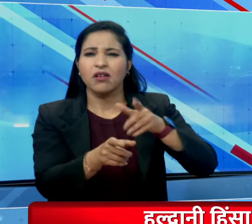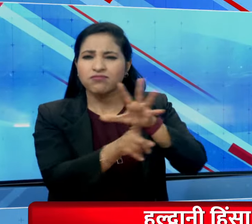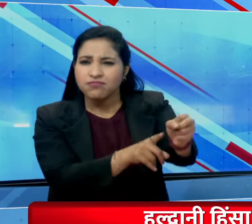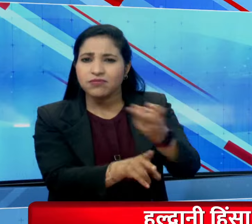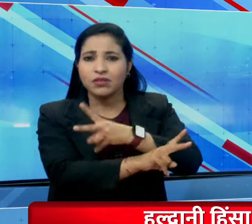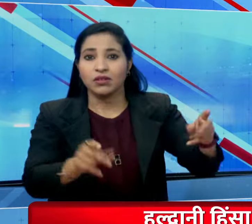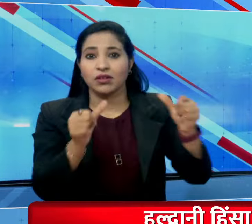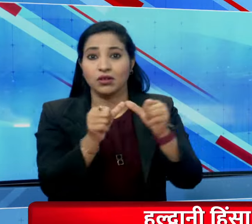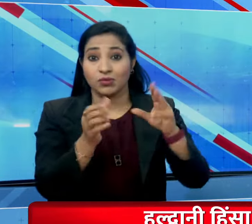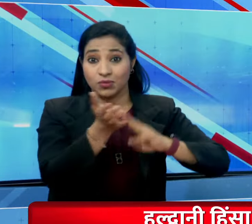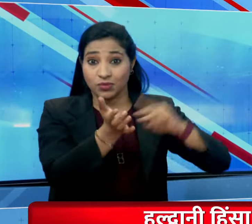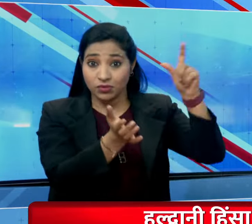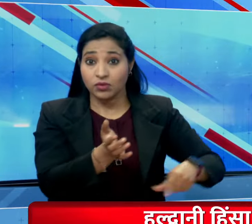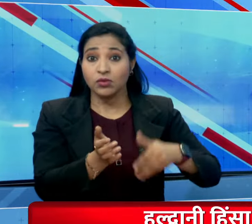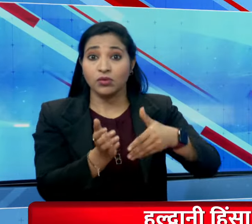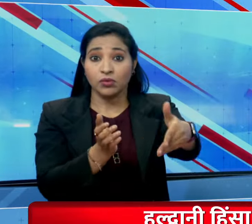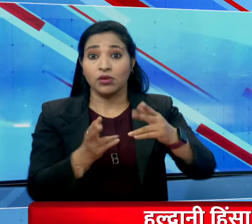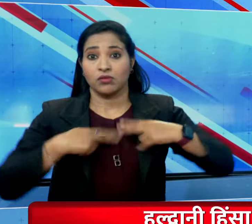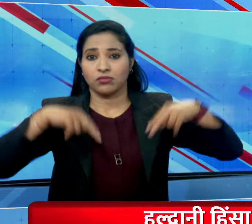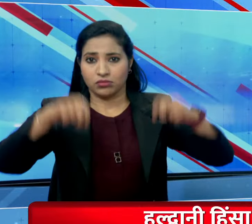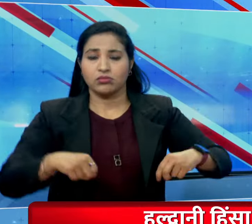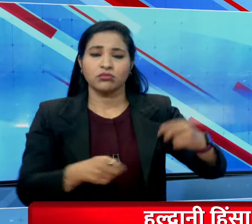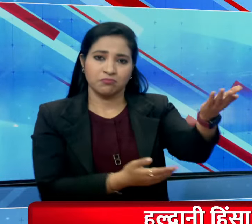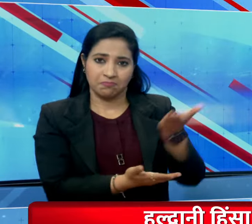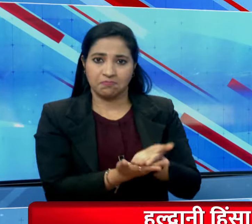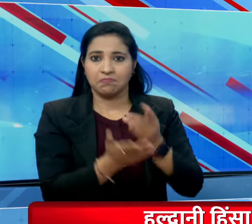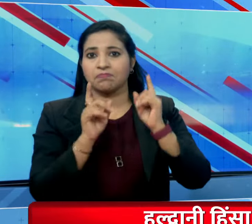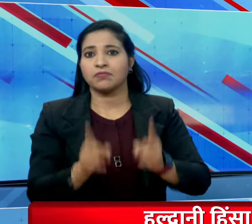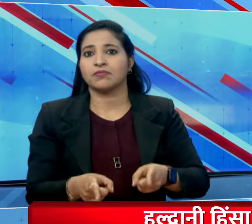मलिक जल्द ही होगी अदालत में